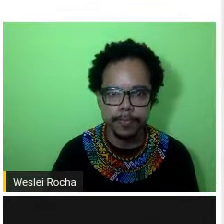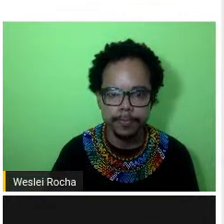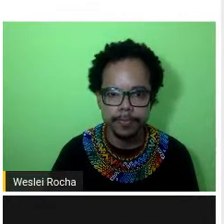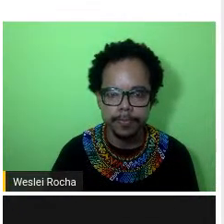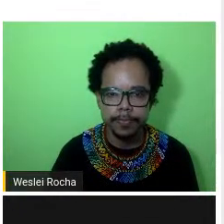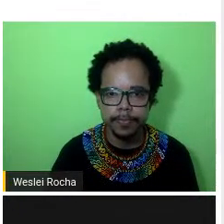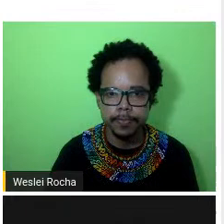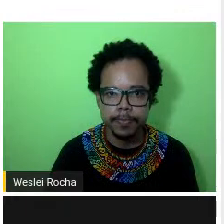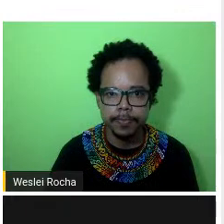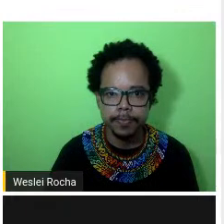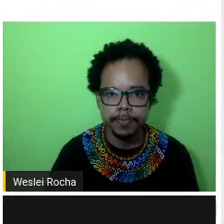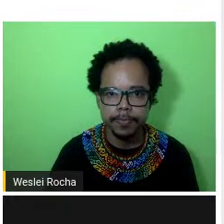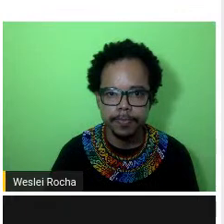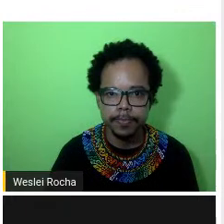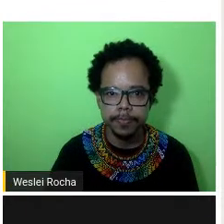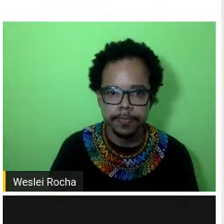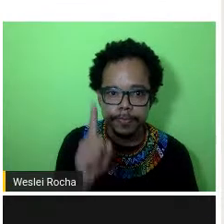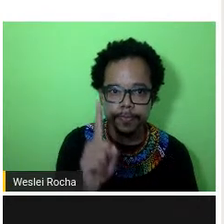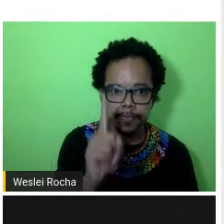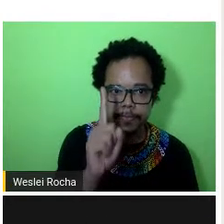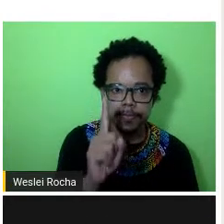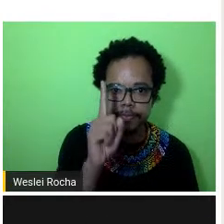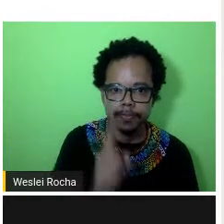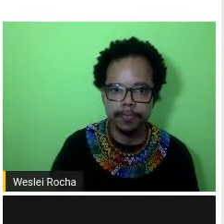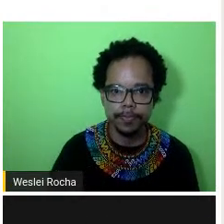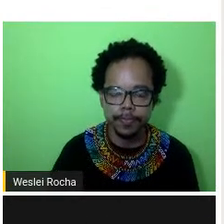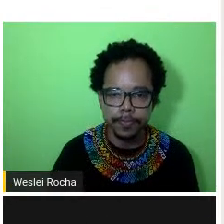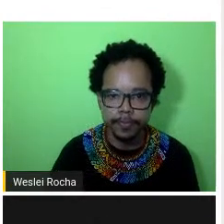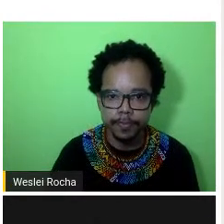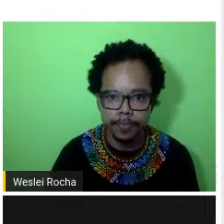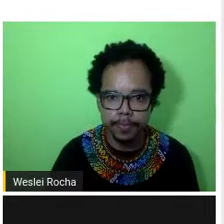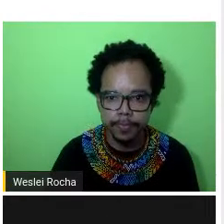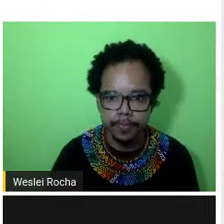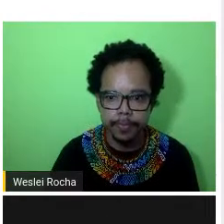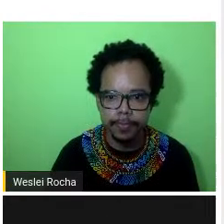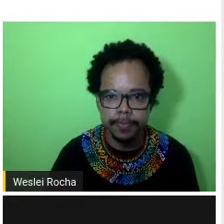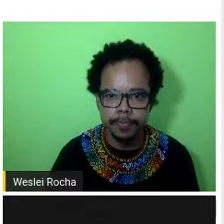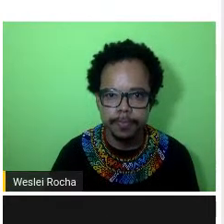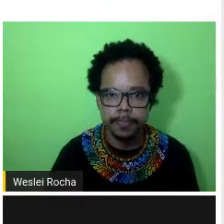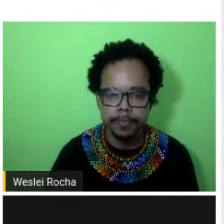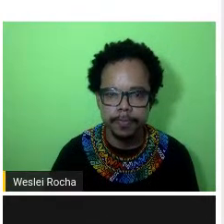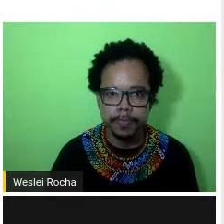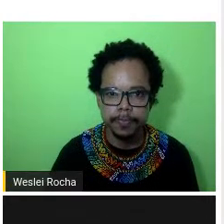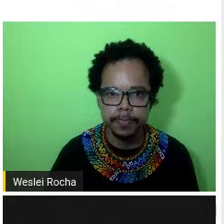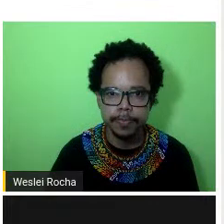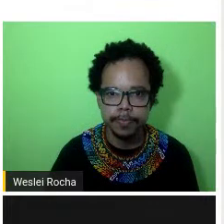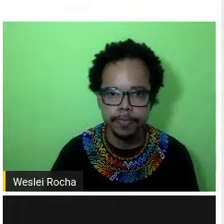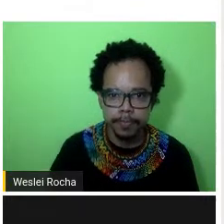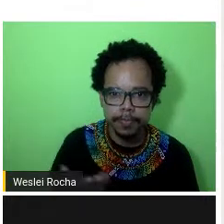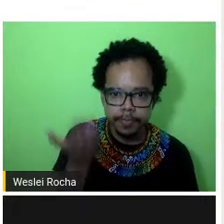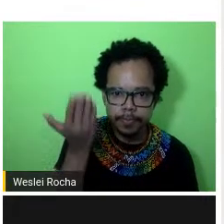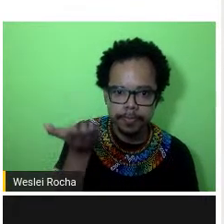a subir mais um pouco Gerais não deve ser desse ano anterior